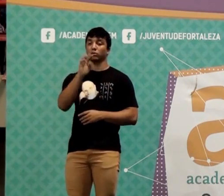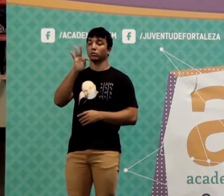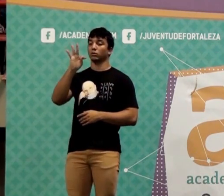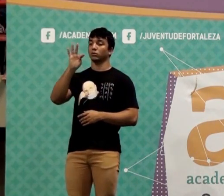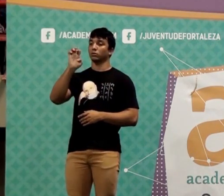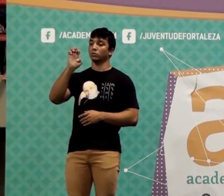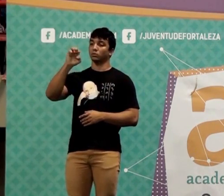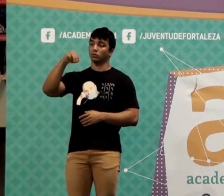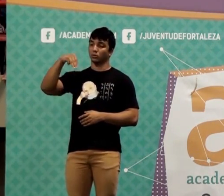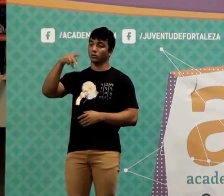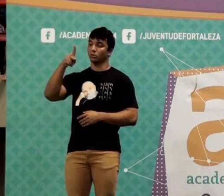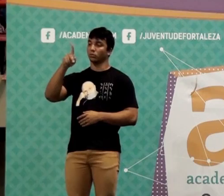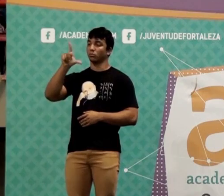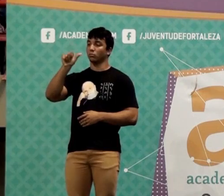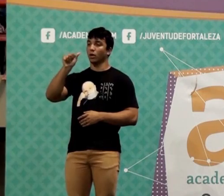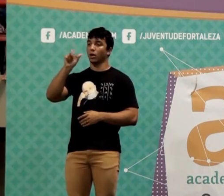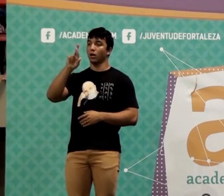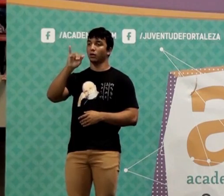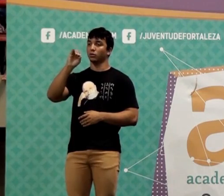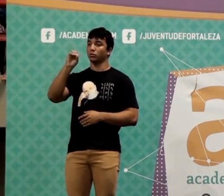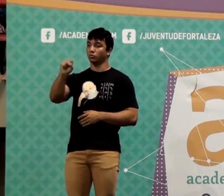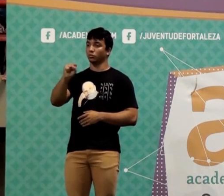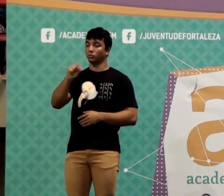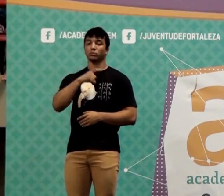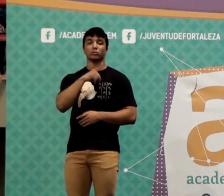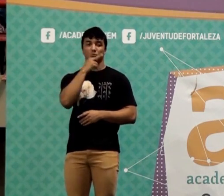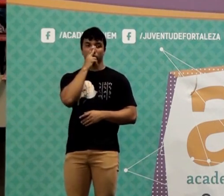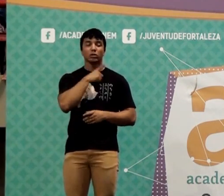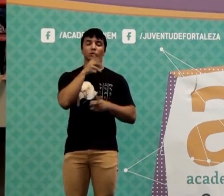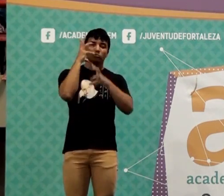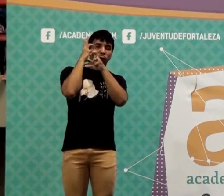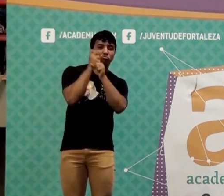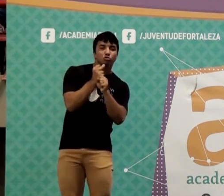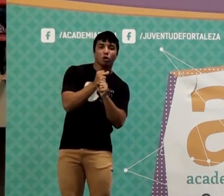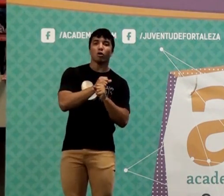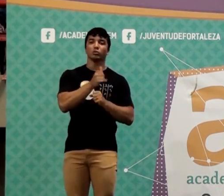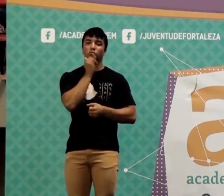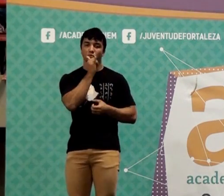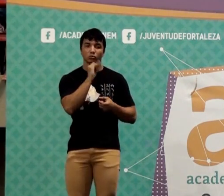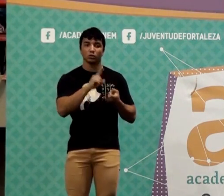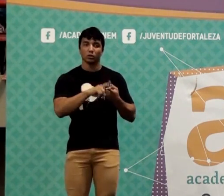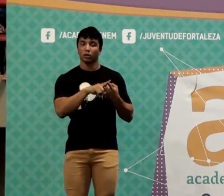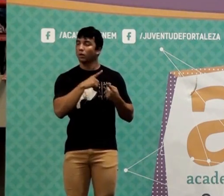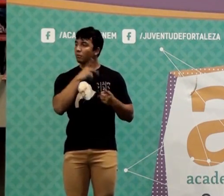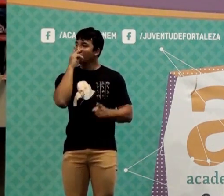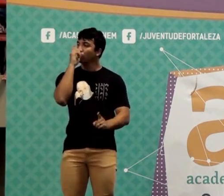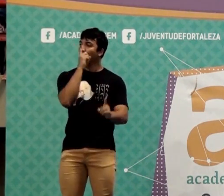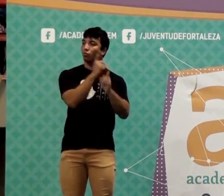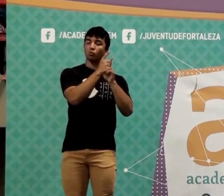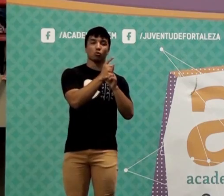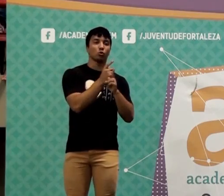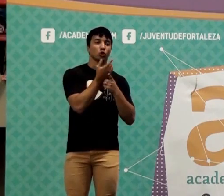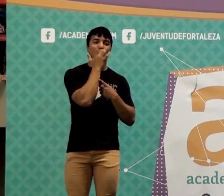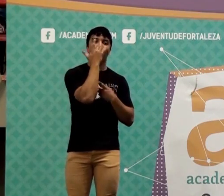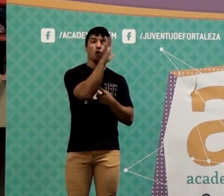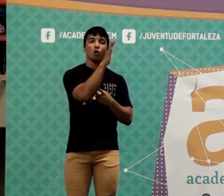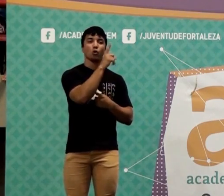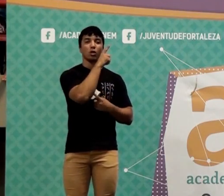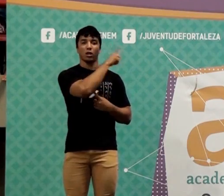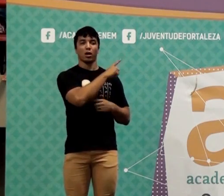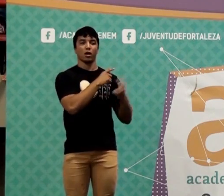bicho, sem controle. Eles iam roubando e matando no caminho. Os cristãos tinham medo dos cruzados. Tanto